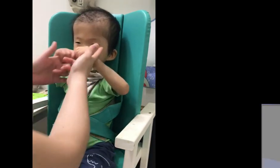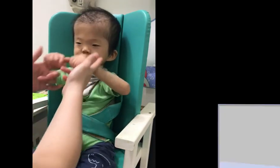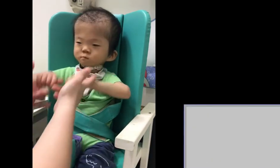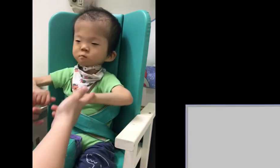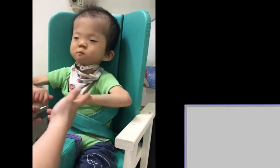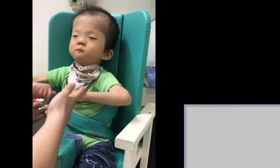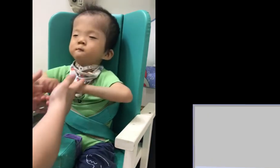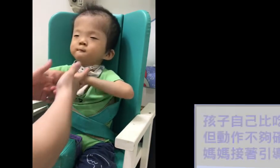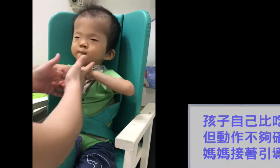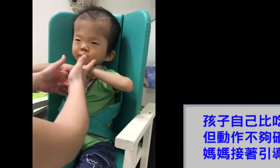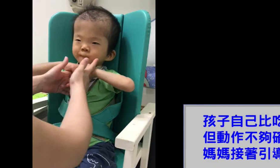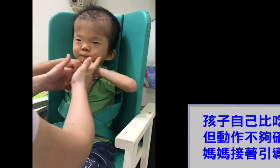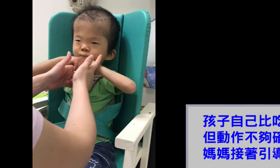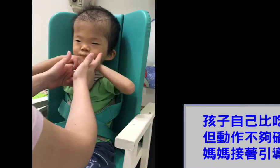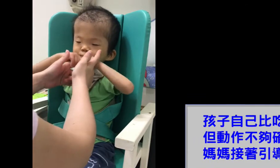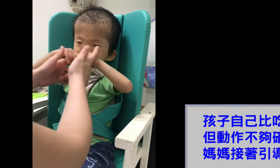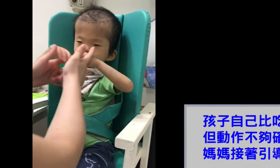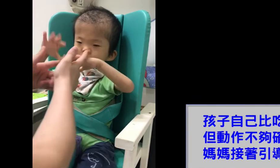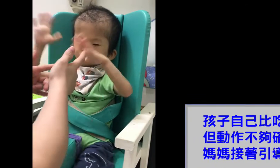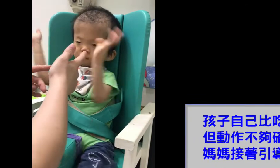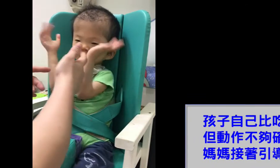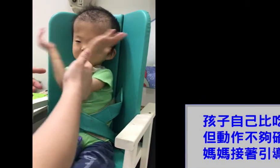哦，这是什么？